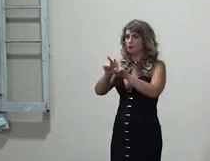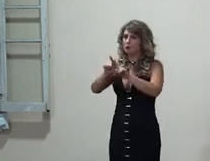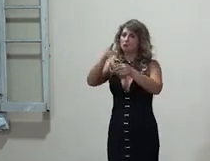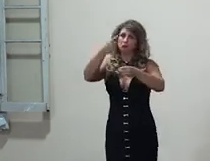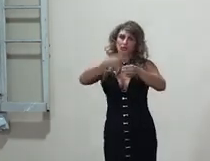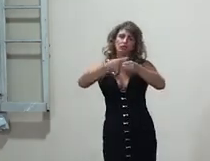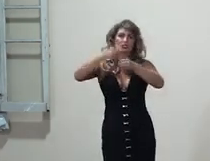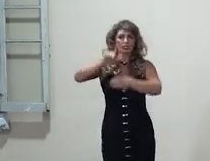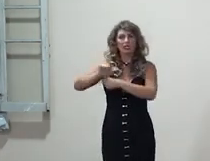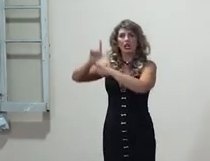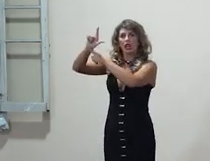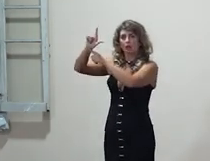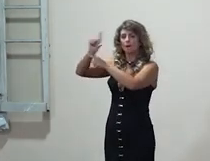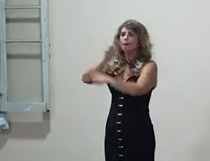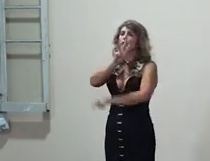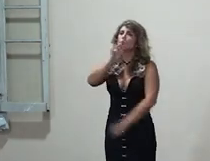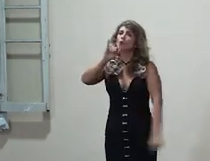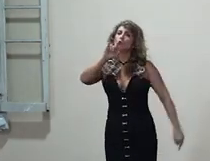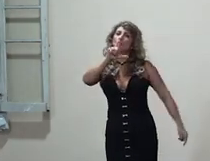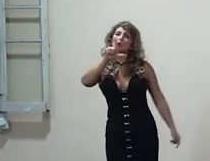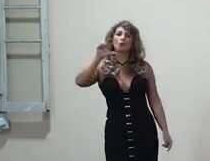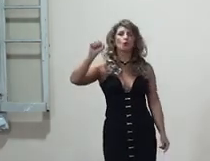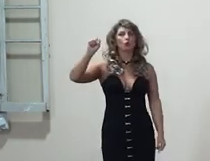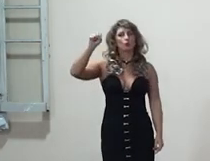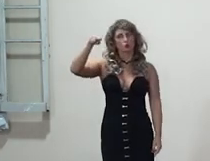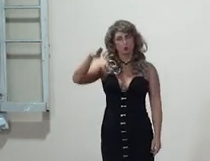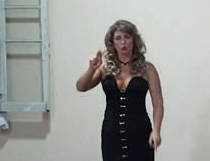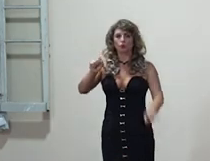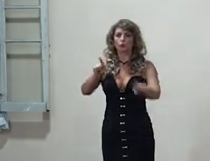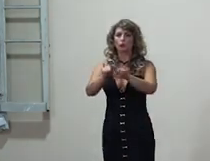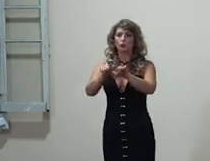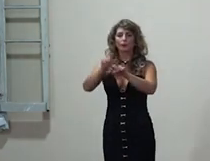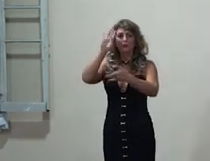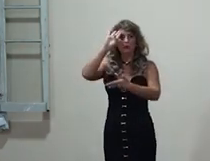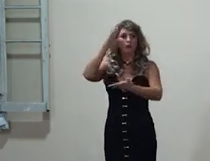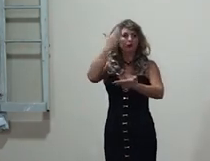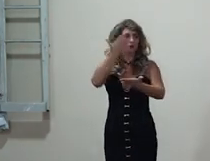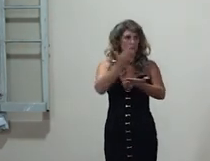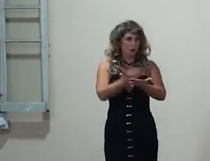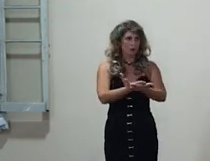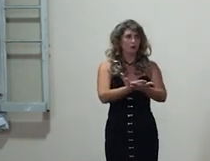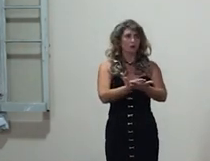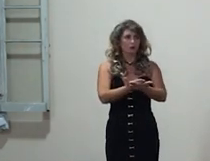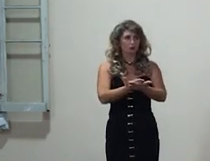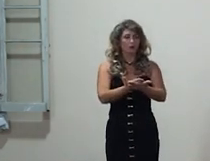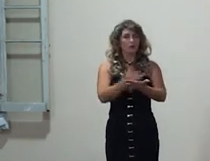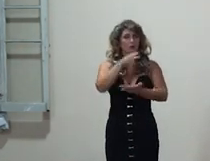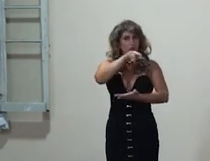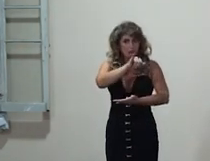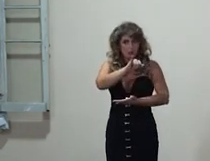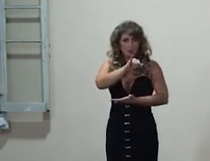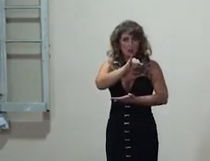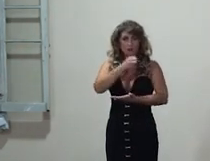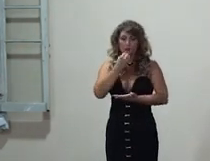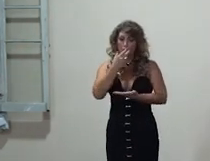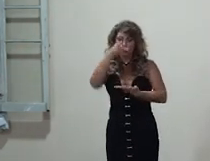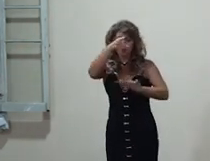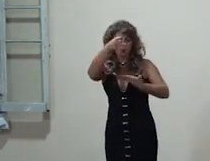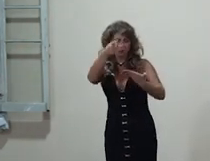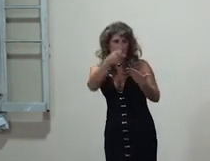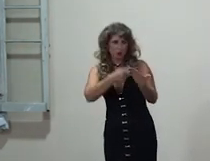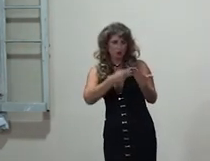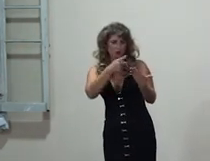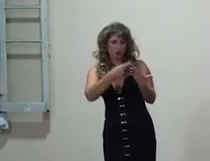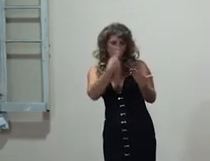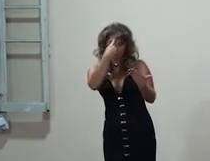que preside, Wilson Blaylipski, que eu tenho certeza que, se forem bons projetos, é